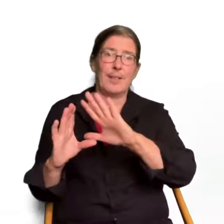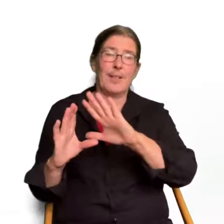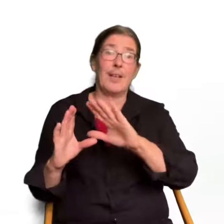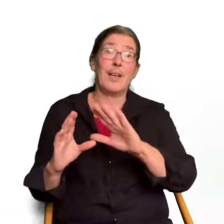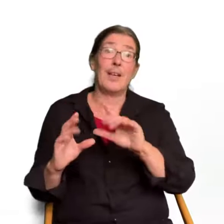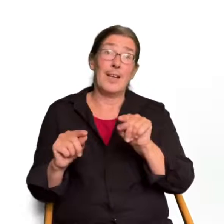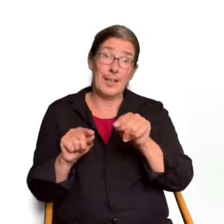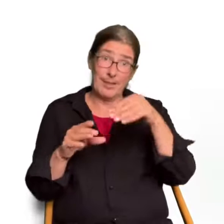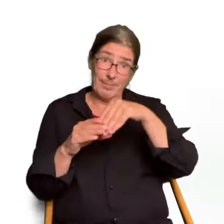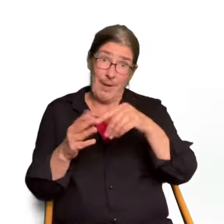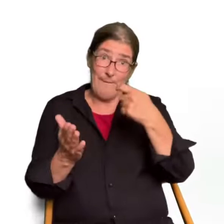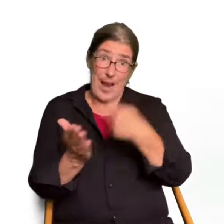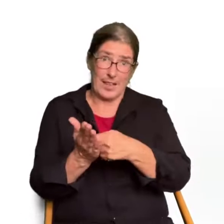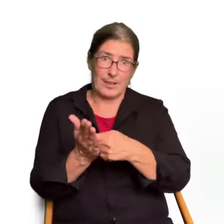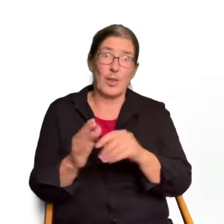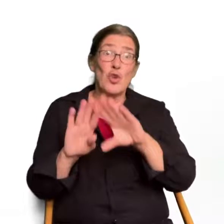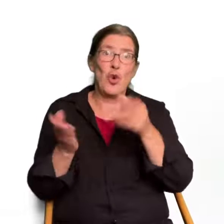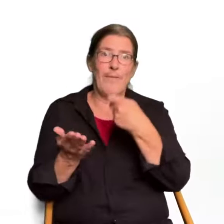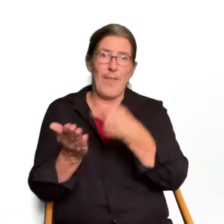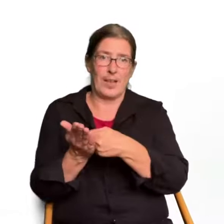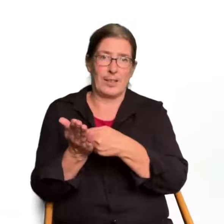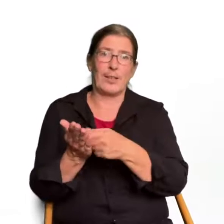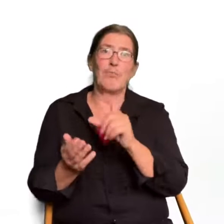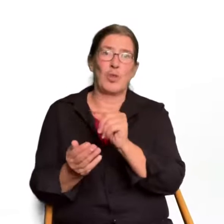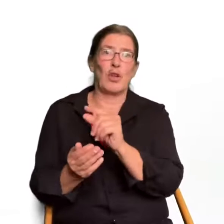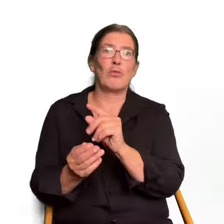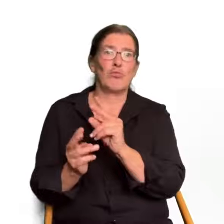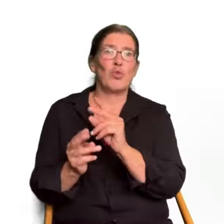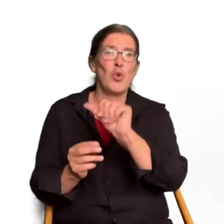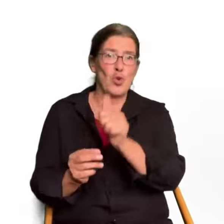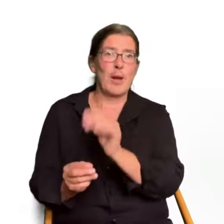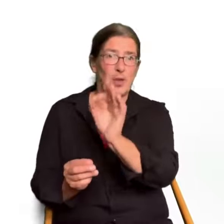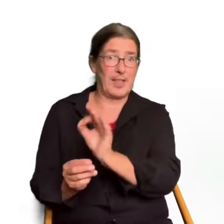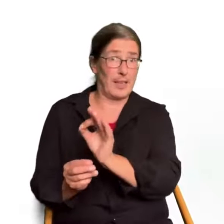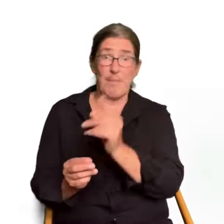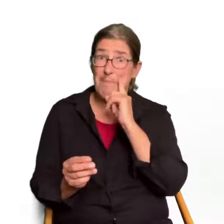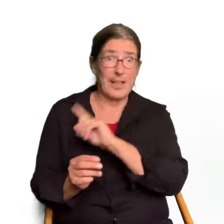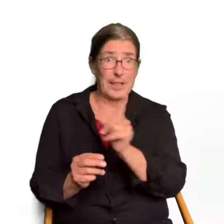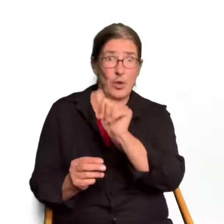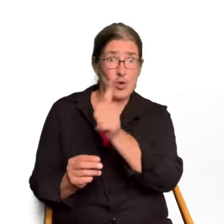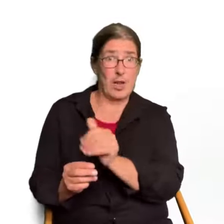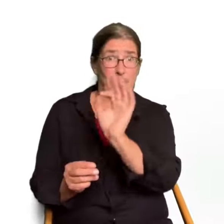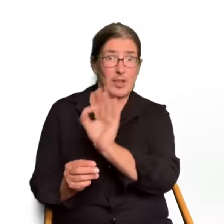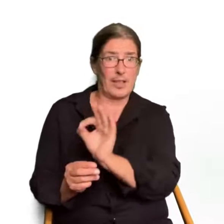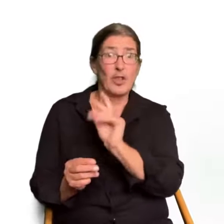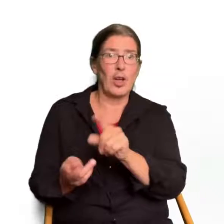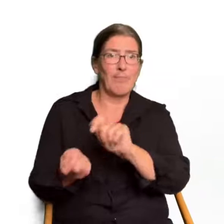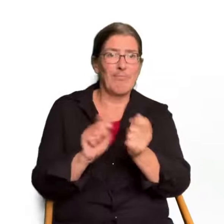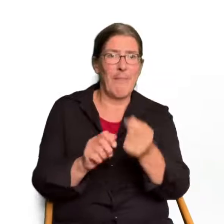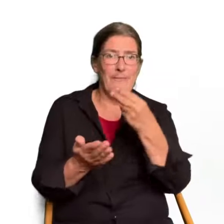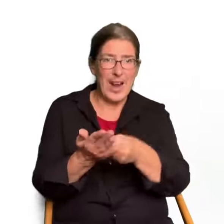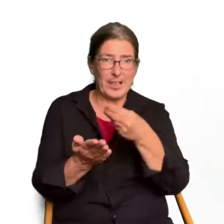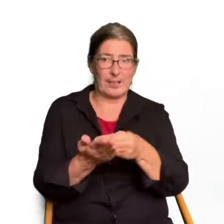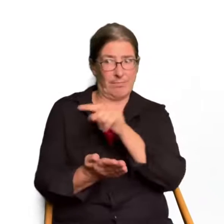und es geht um einen Wert der Grundwert hat in der Regel 100 Prozent aber es geht nicht um die 100% sondern um den